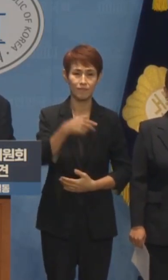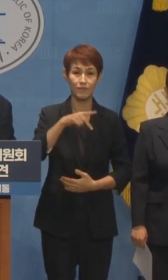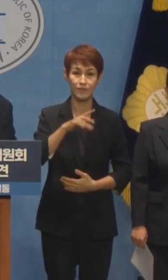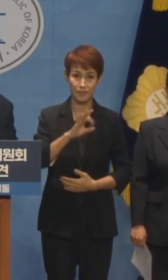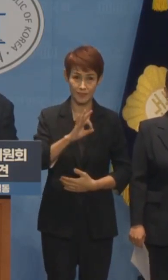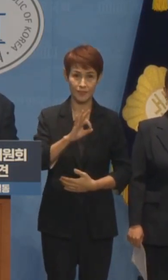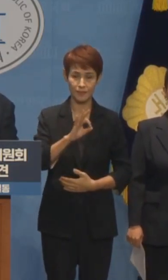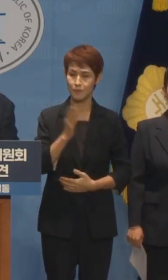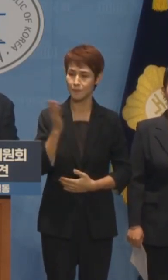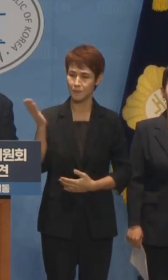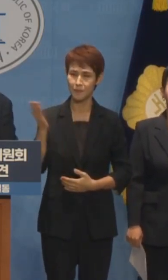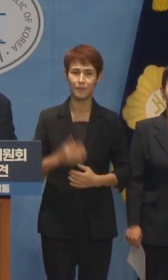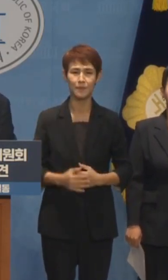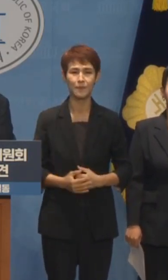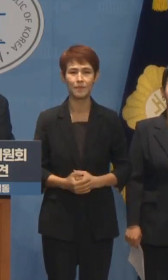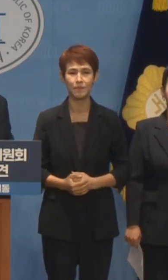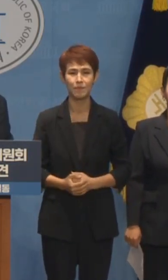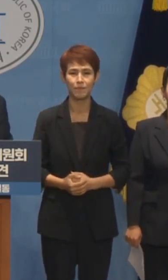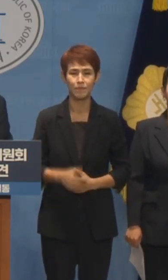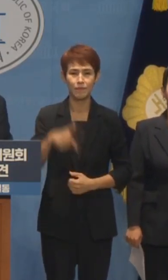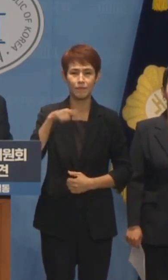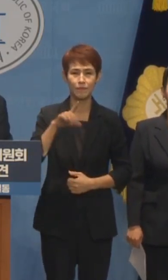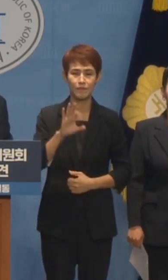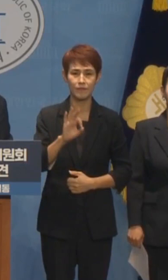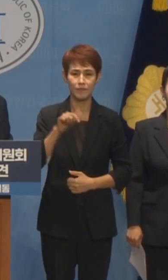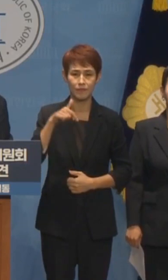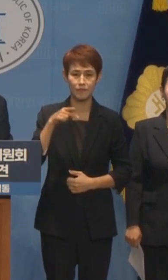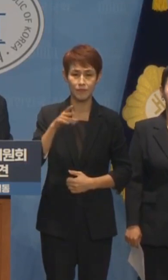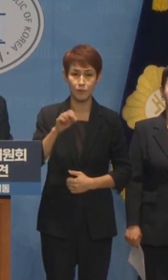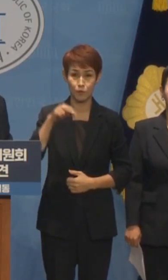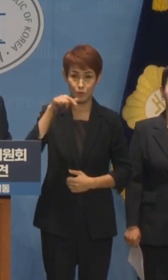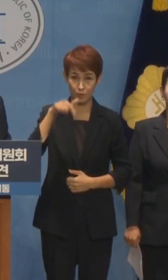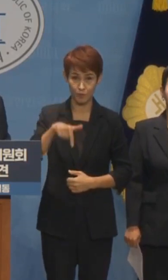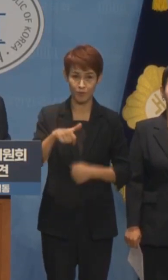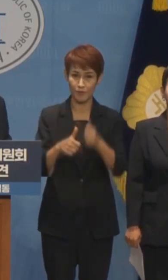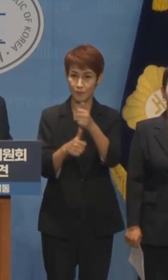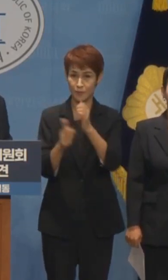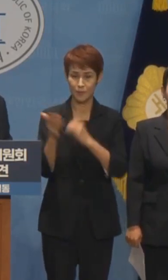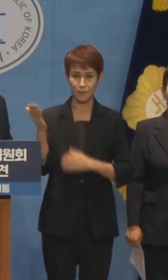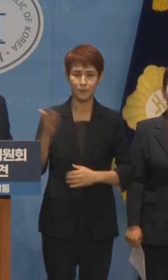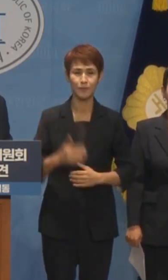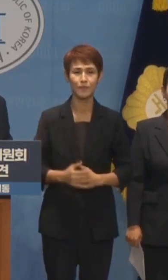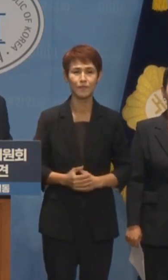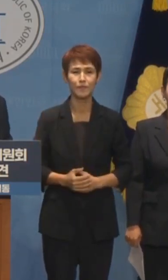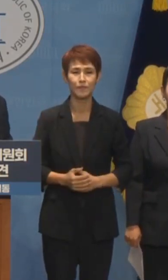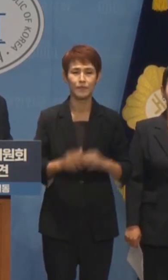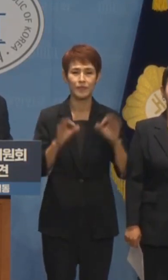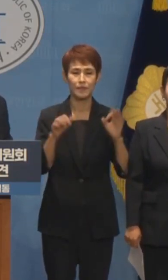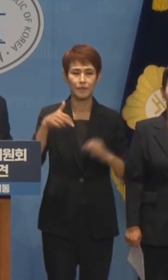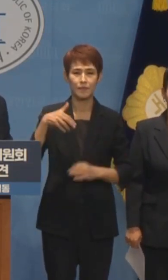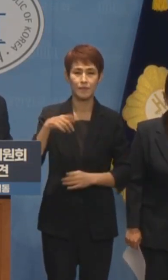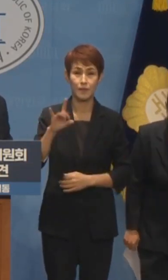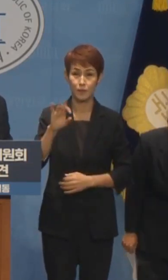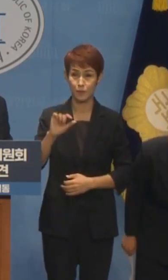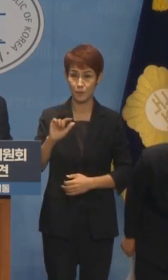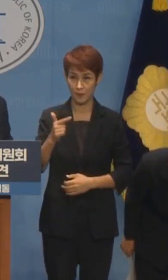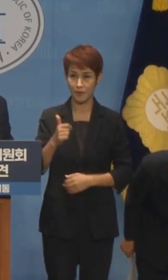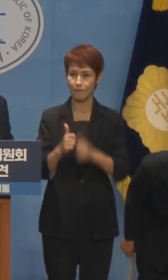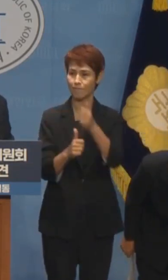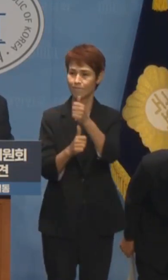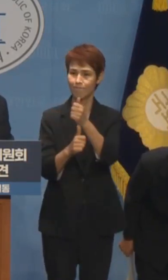있니다 강경숙 원내 부대표입니다 김재원 원내 부대표